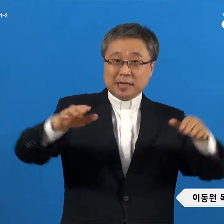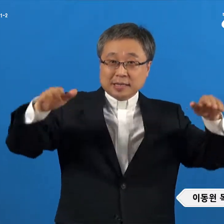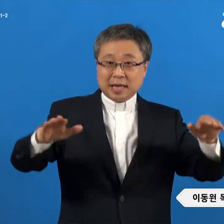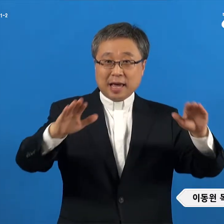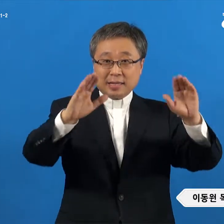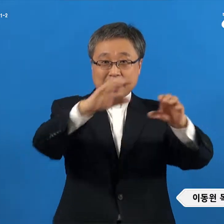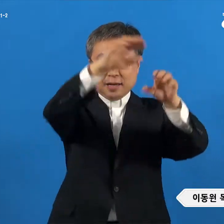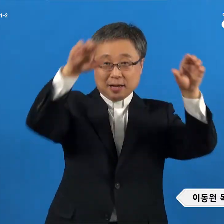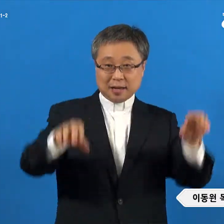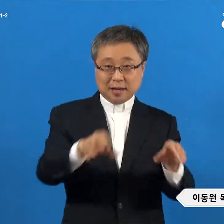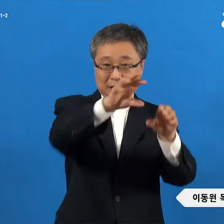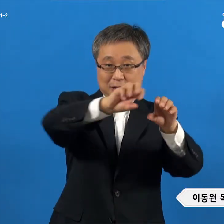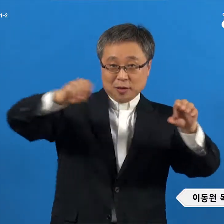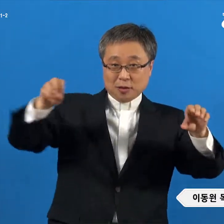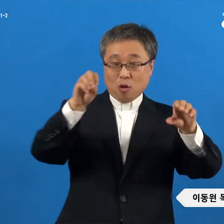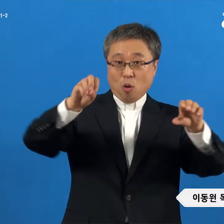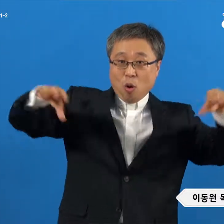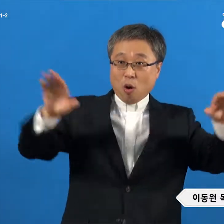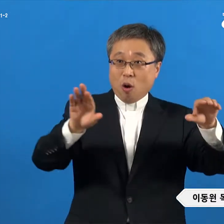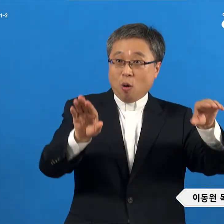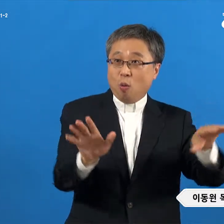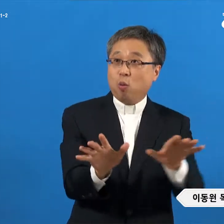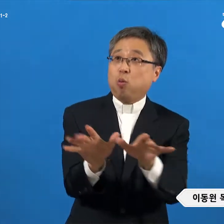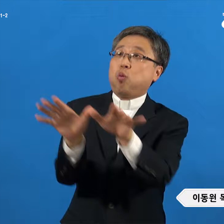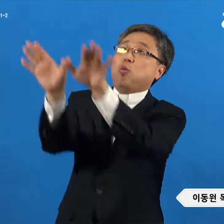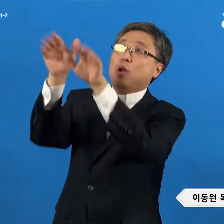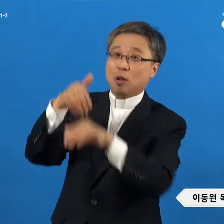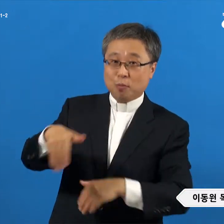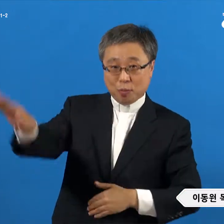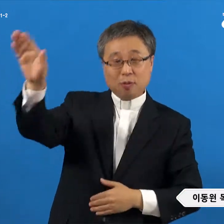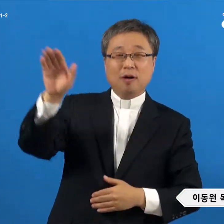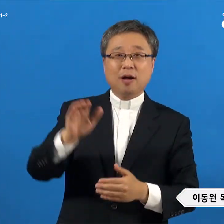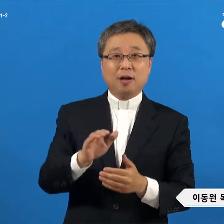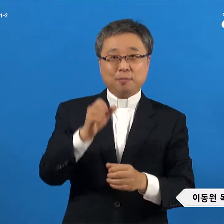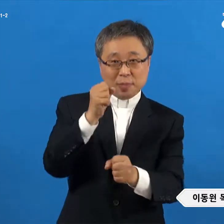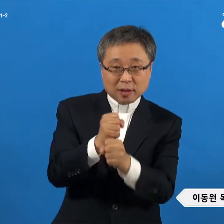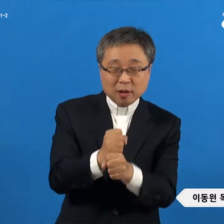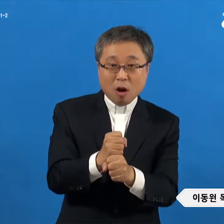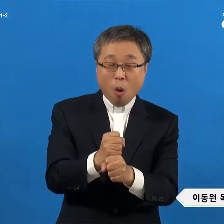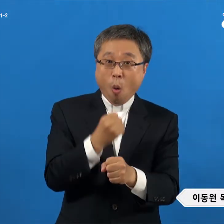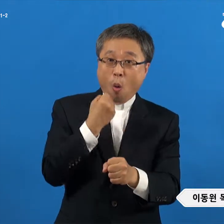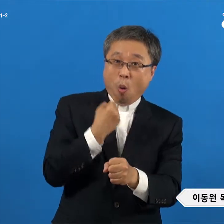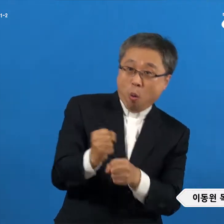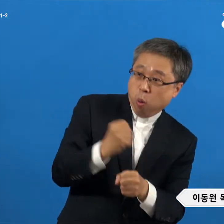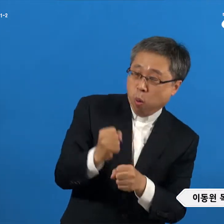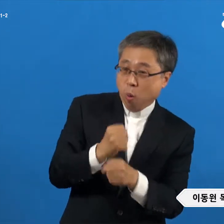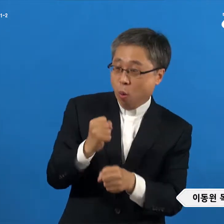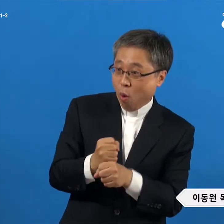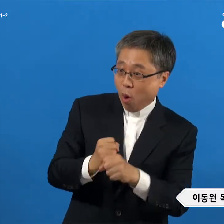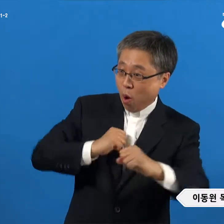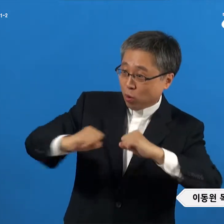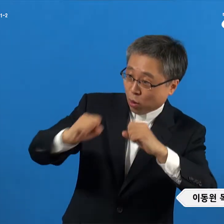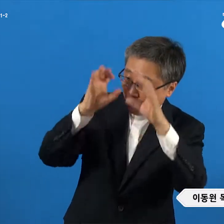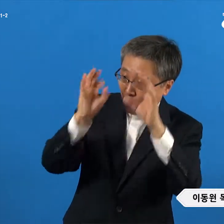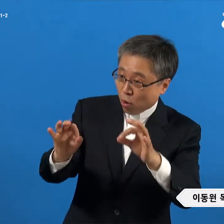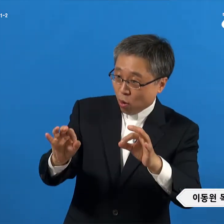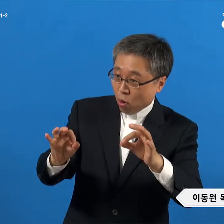하늘로 날려보냈습니다. 이런 황당한 행동을 주목하던 새 가게 청년이